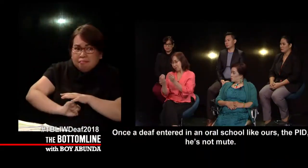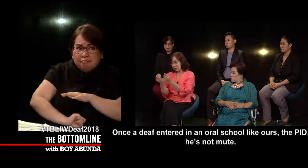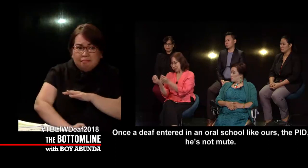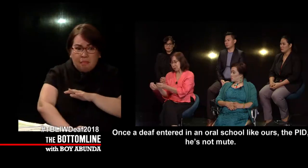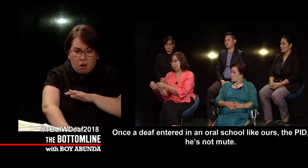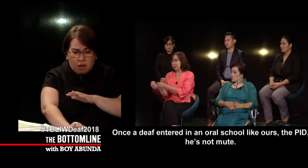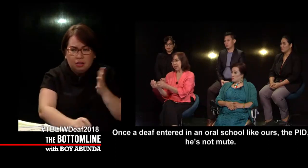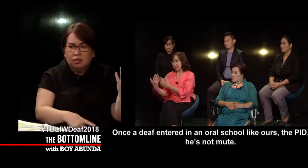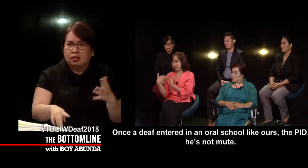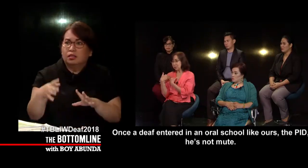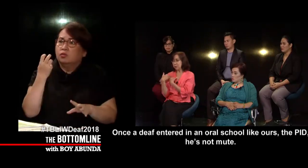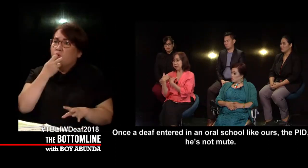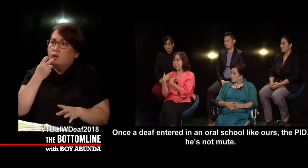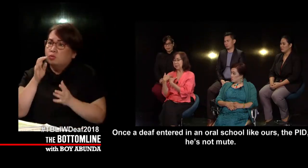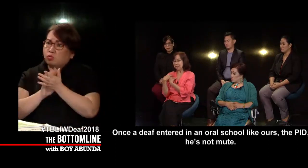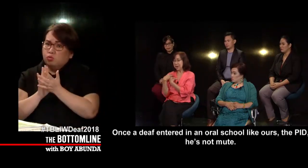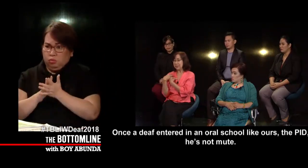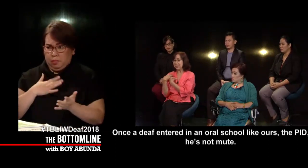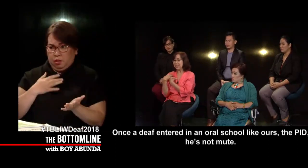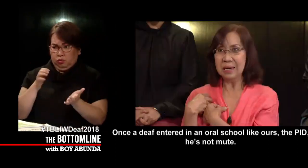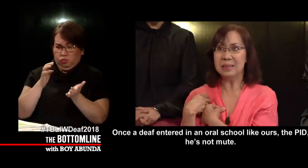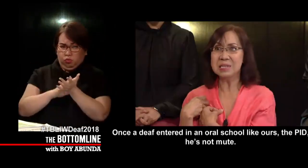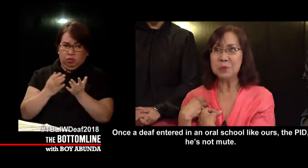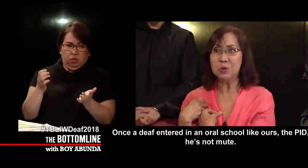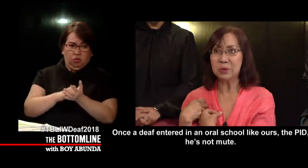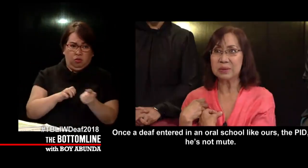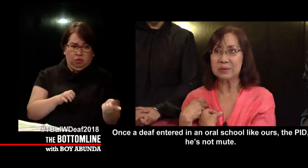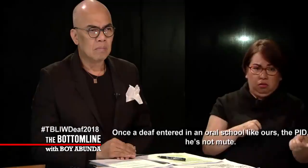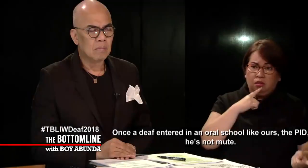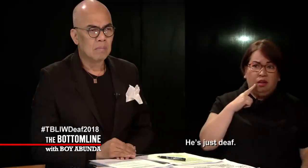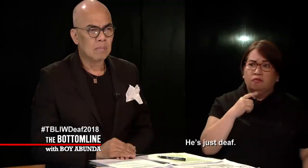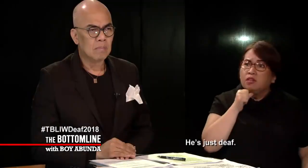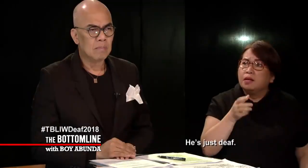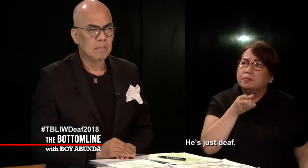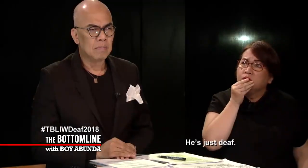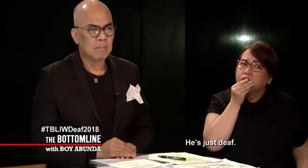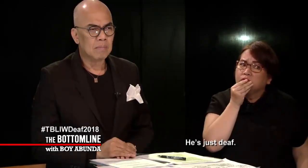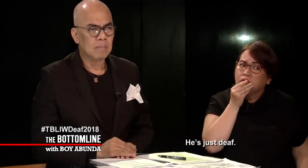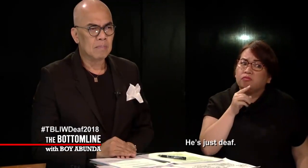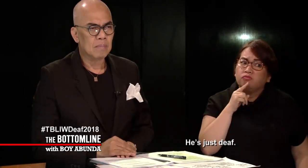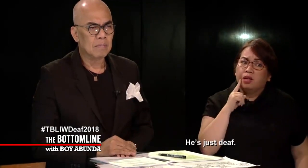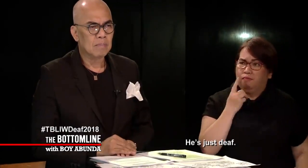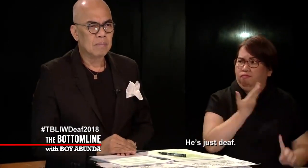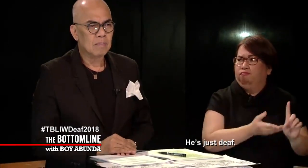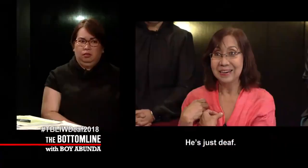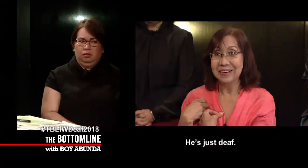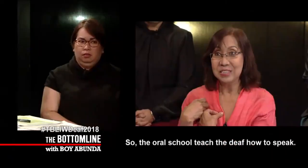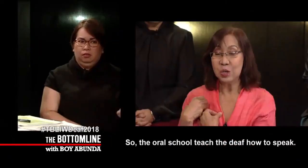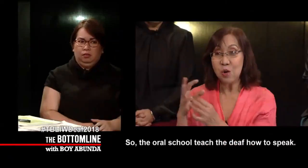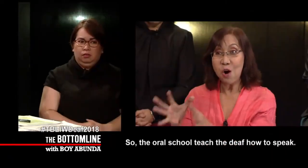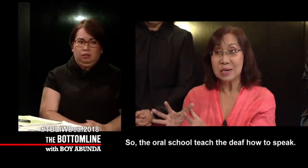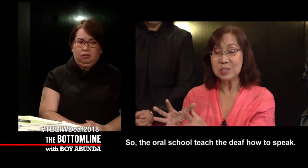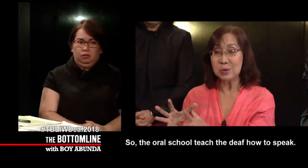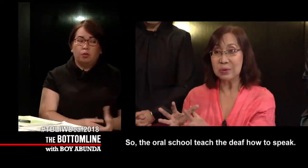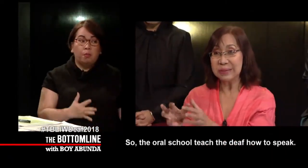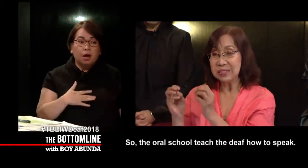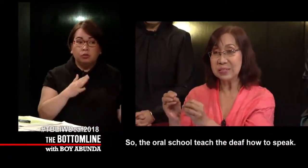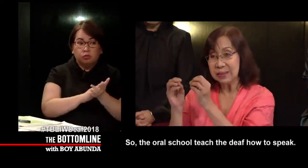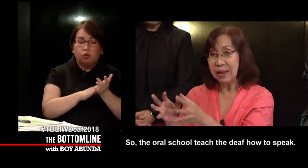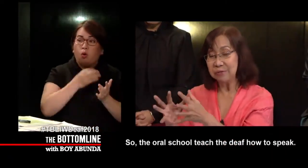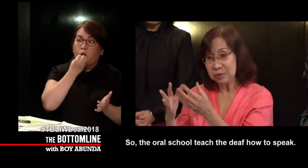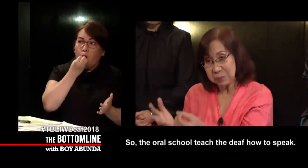isang oral school, kagaya ng school namin, PID, hindi na siya mute. Deaf lang siya. So yung oral